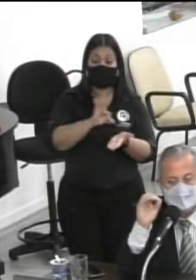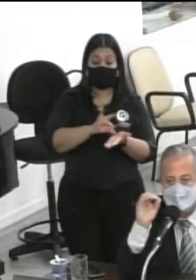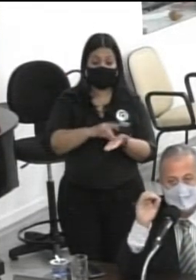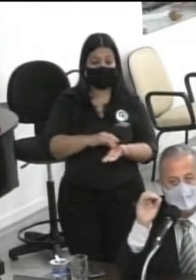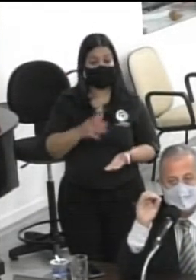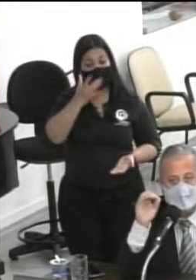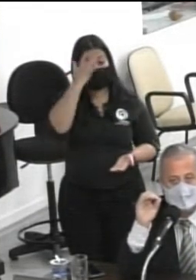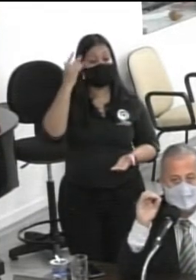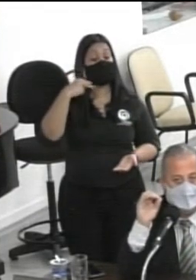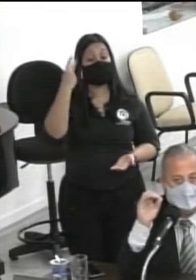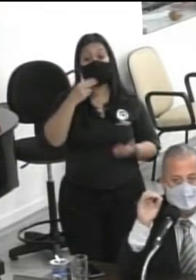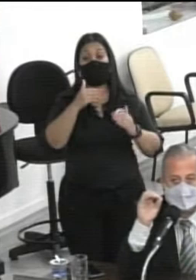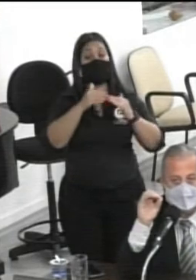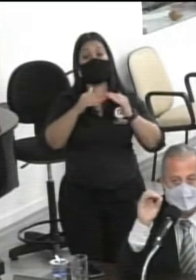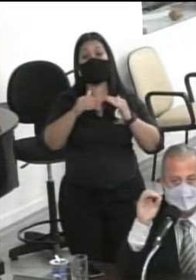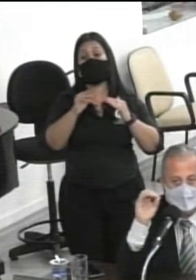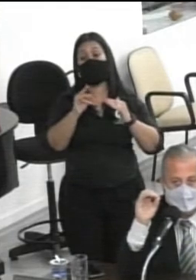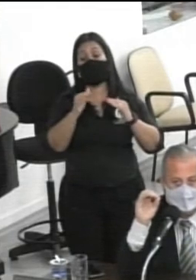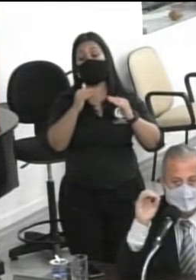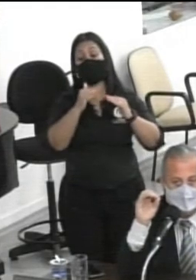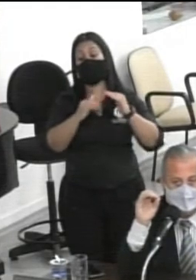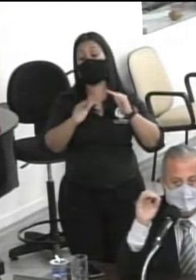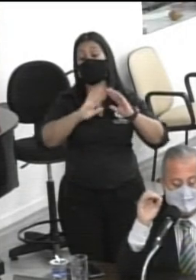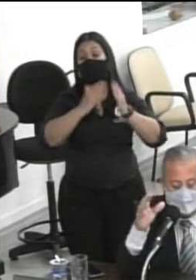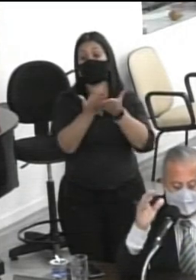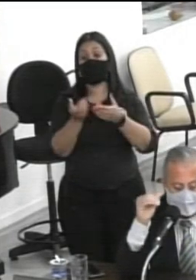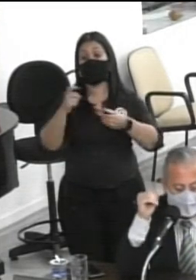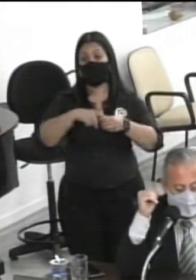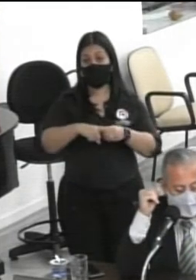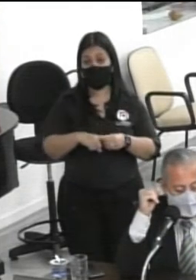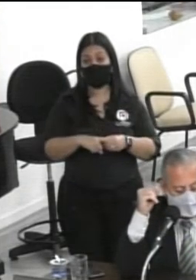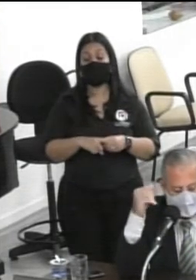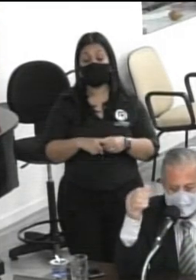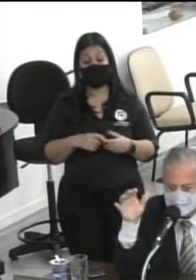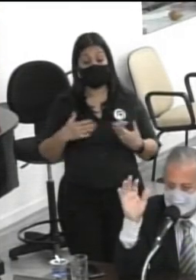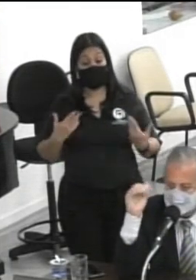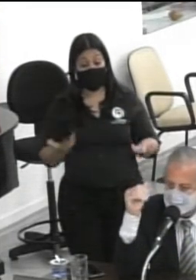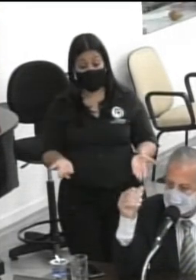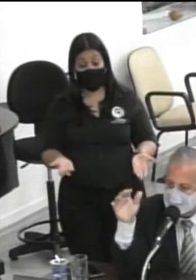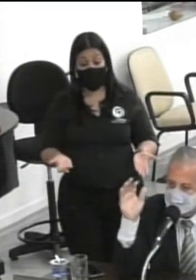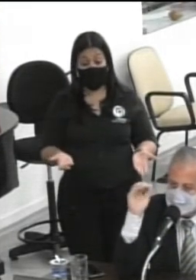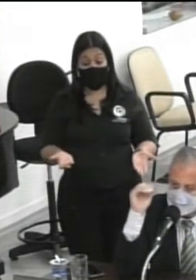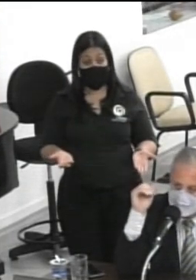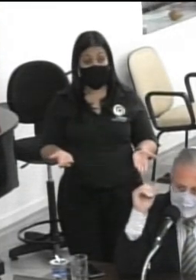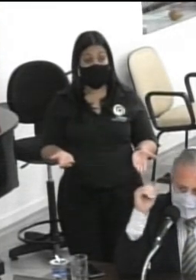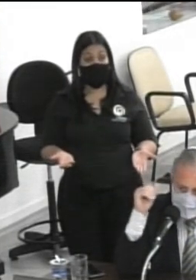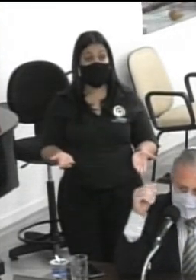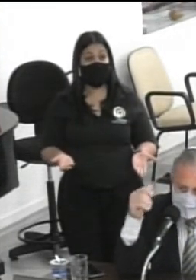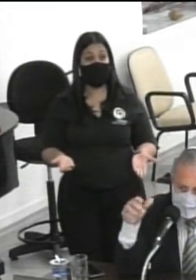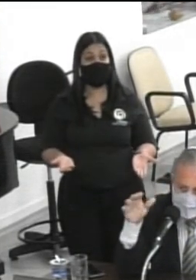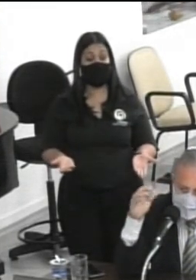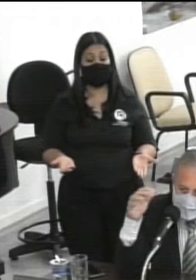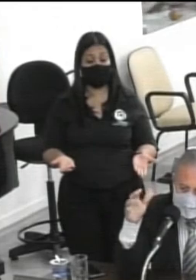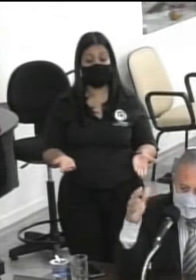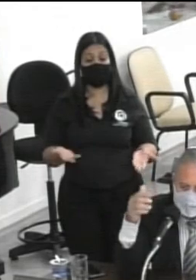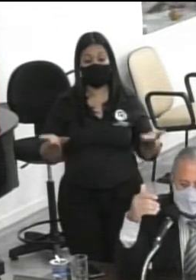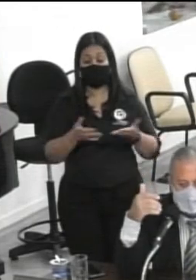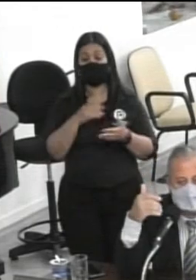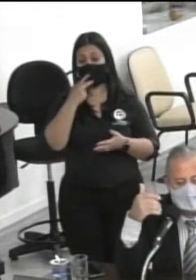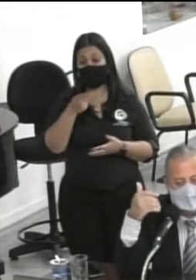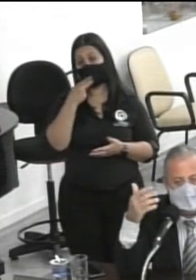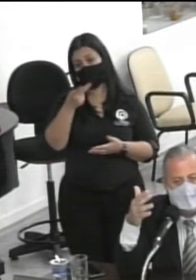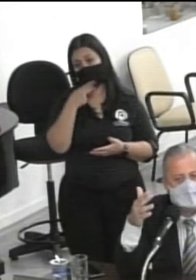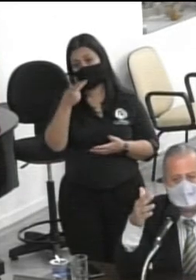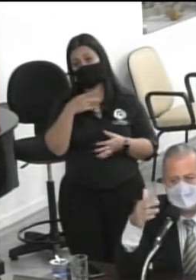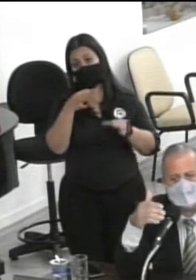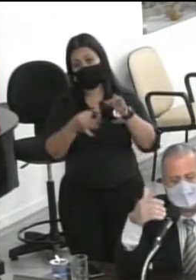não é contra a volta às aulas. Então, secretária, para não ficar aqui meia hora falando do que a gente te